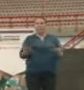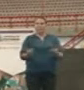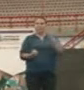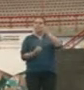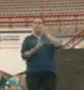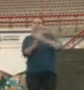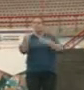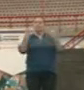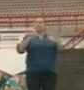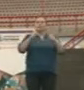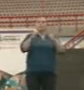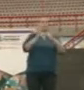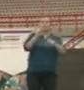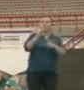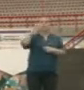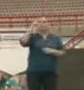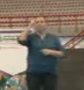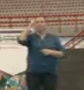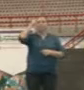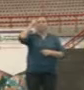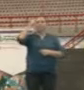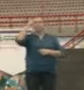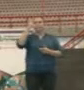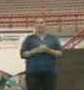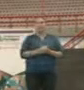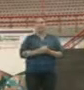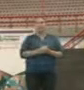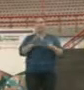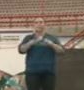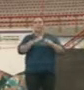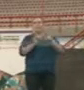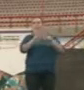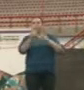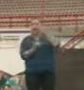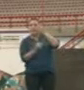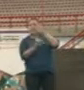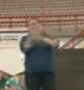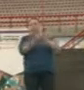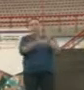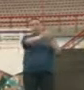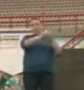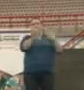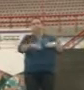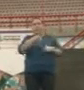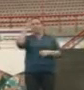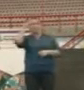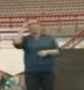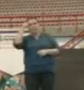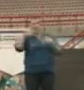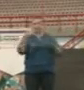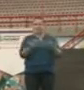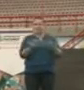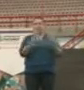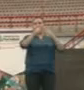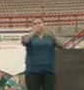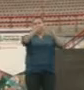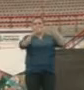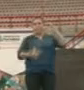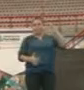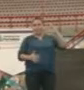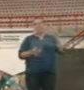tem que fazer? Pensar, porque quem cria, pensa. Então, olha a segunda característica do Renascimento, depois do antropocentrismo: